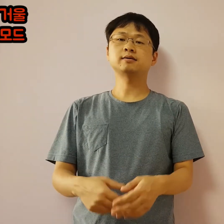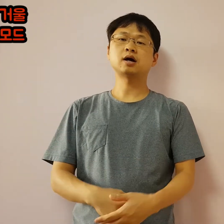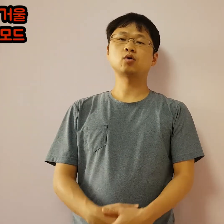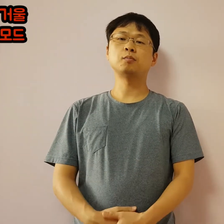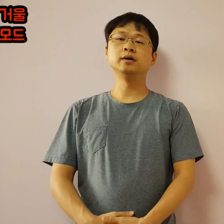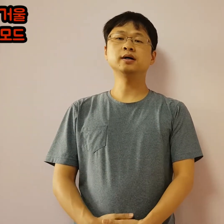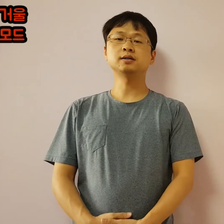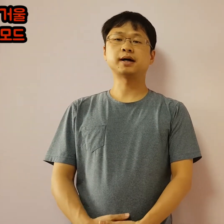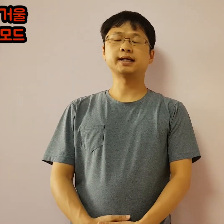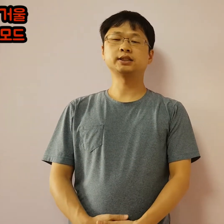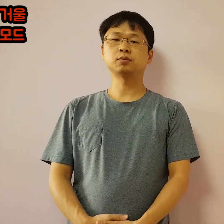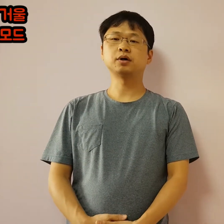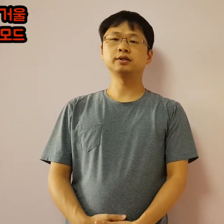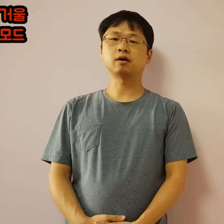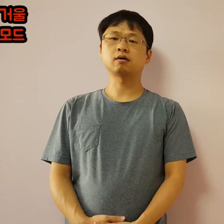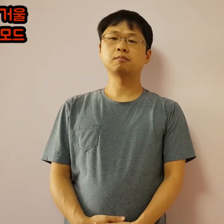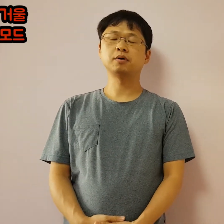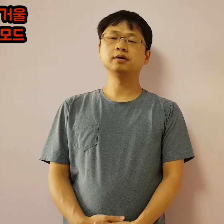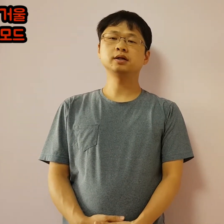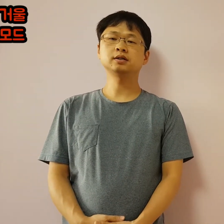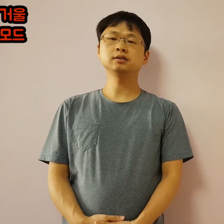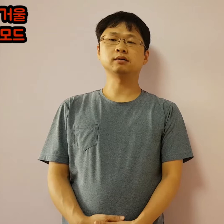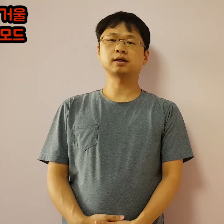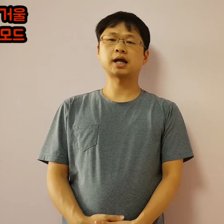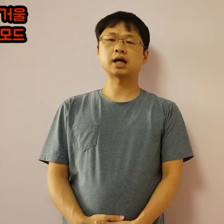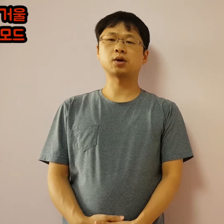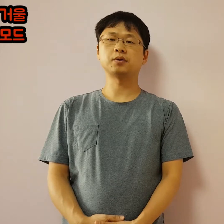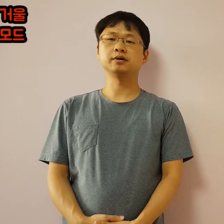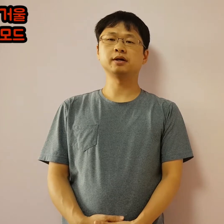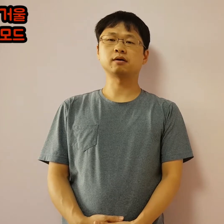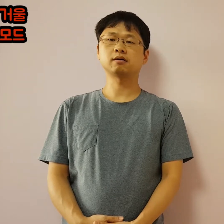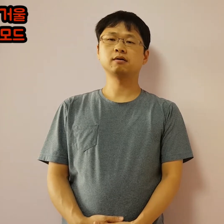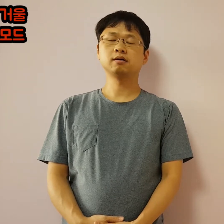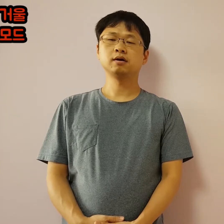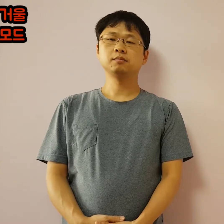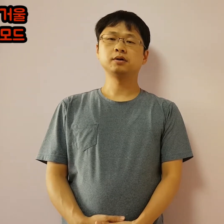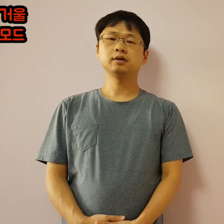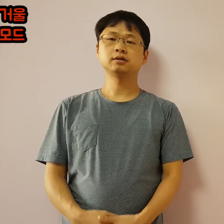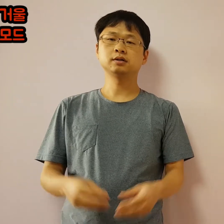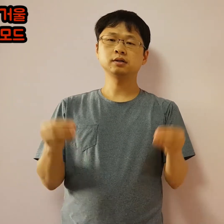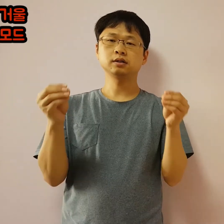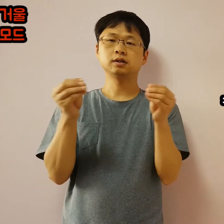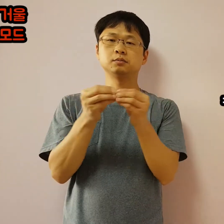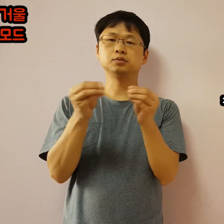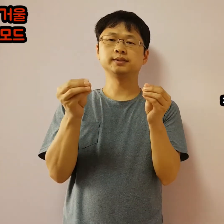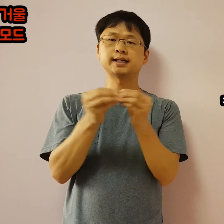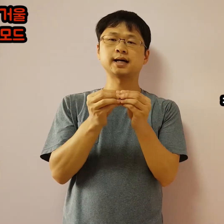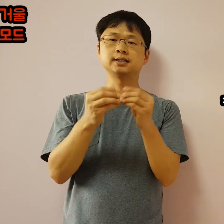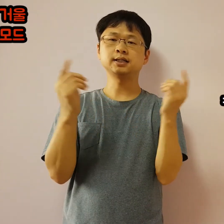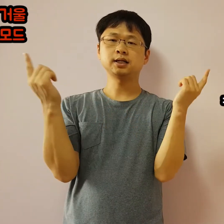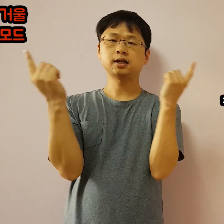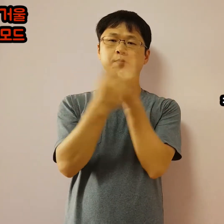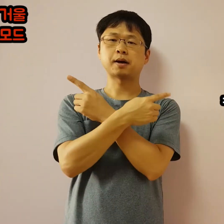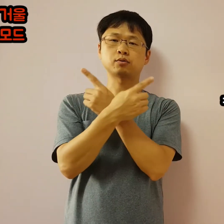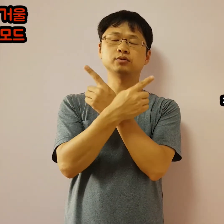해석을 하고 번역을 많이 하죠. 번역. 번역은 어떻게 할까요? 번역. 번역은 문장을 바꾸는